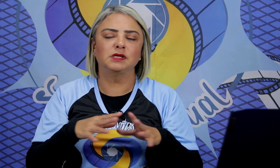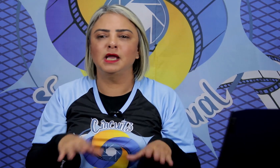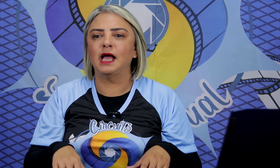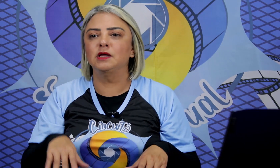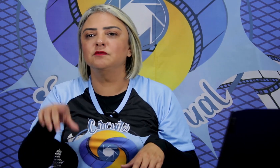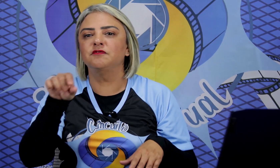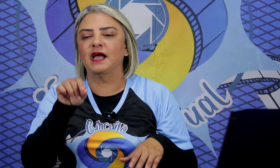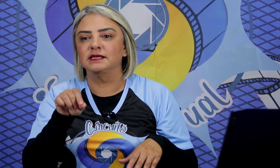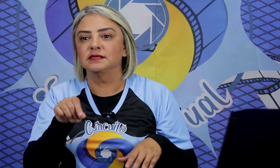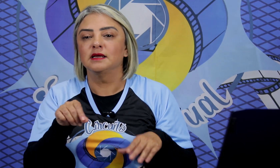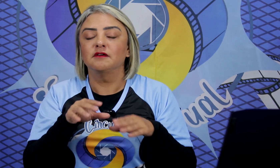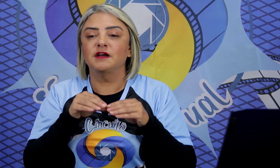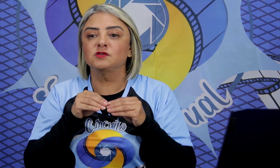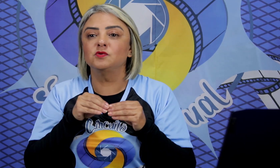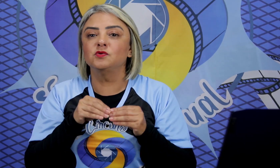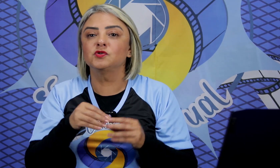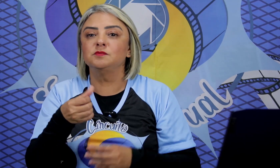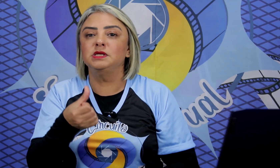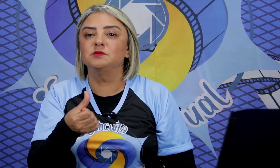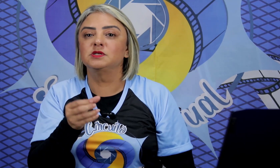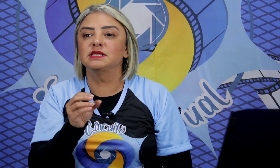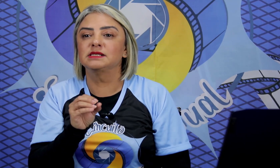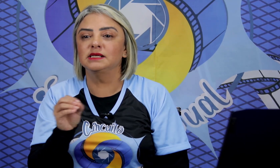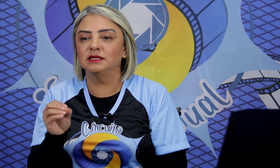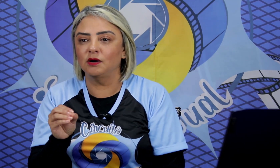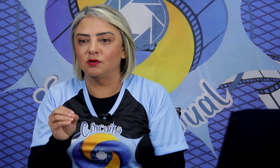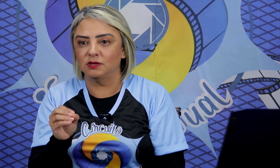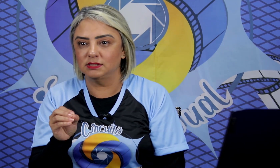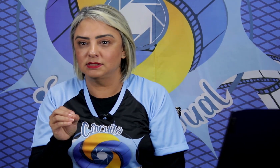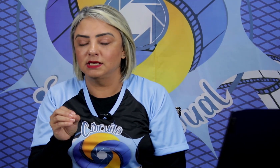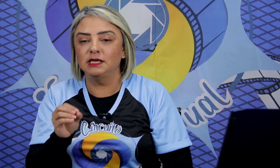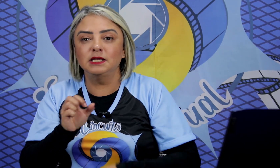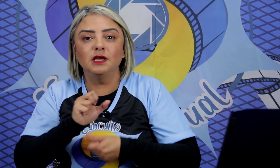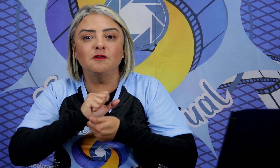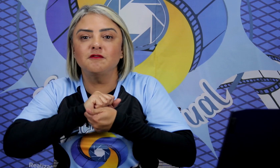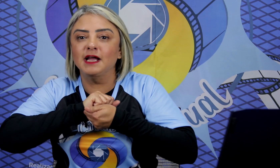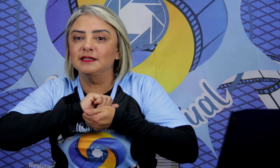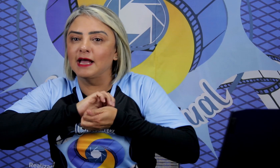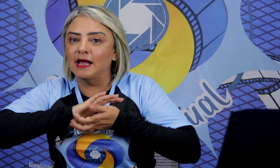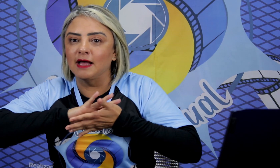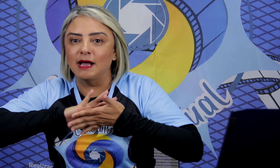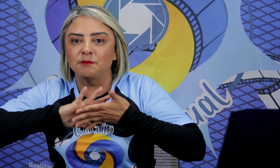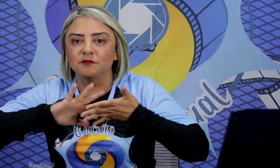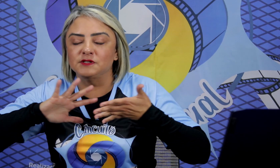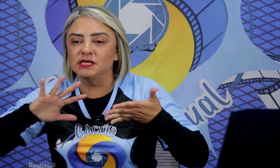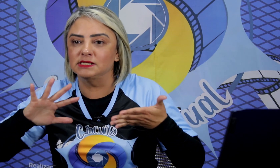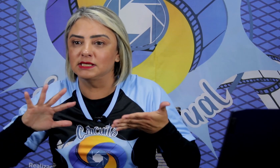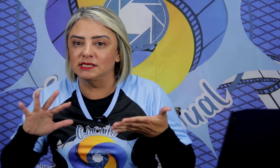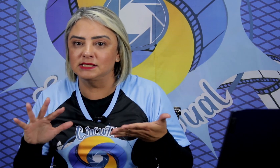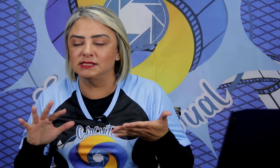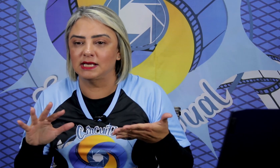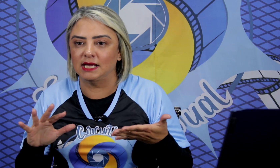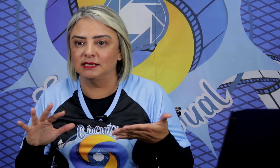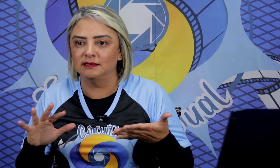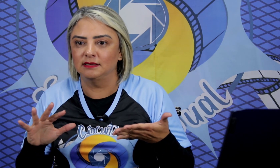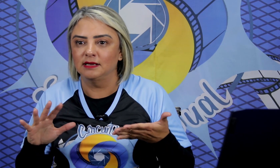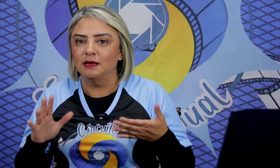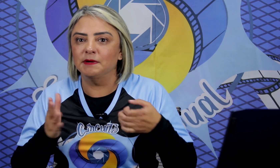Aí faz um curso mínimo de 60 horas, que não vai dar a proficiência necessária, mas vai